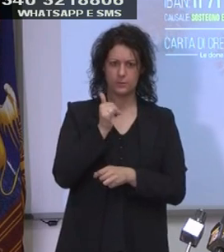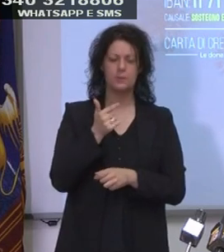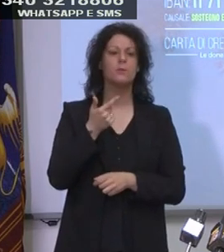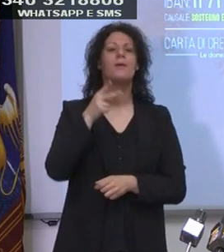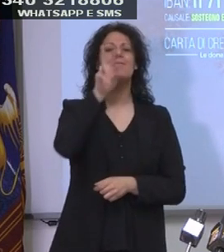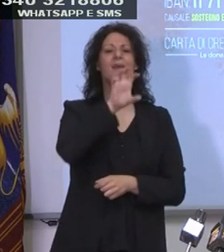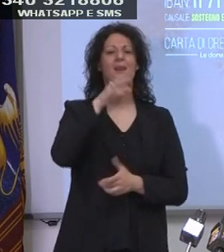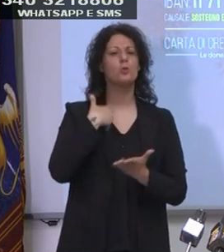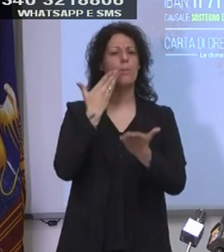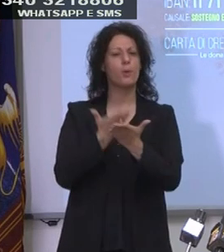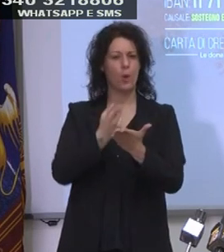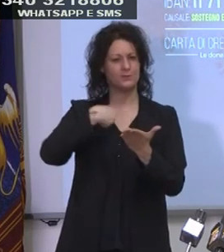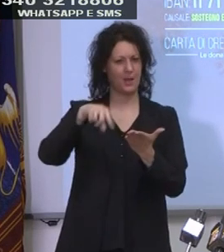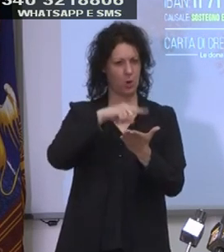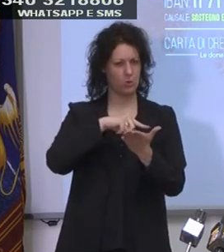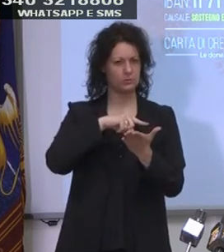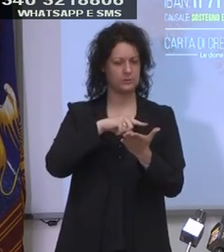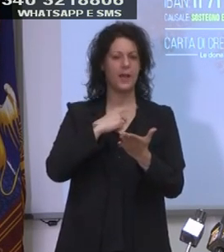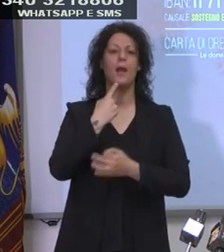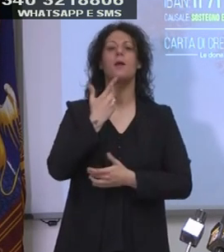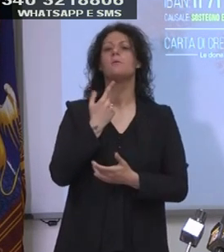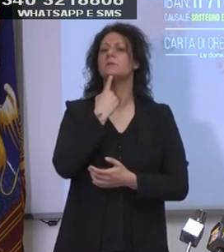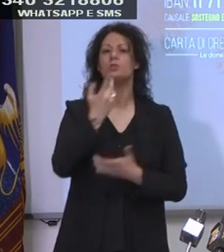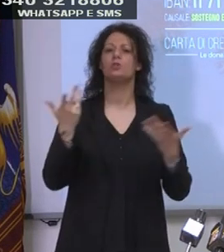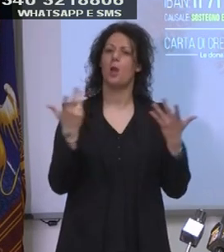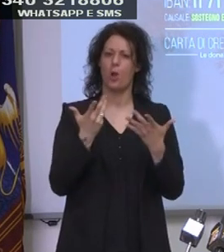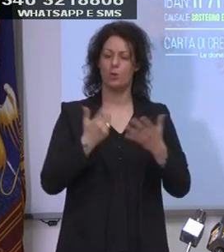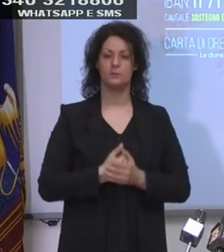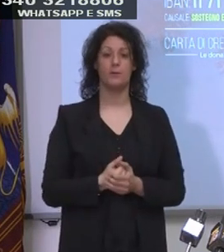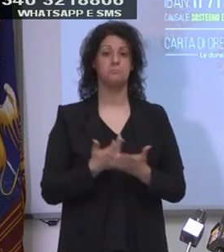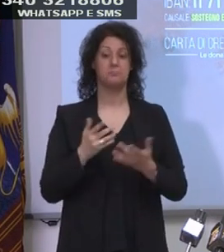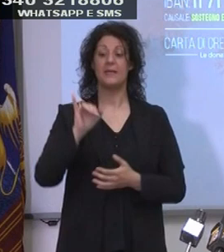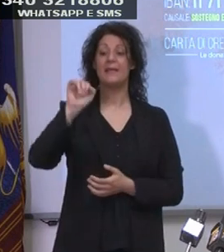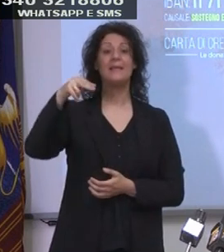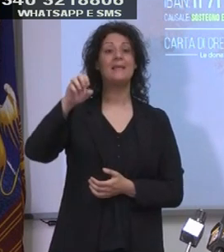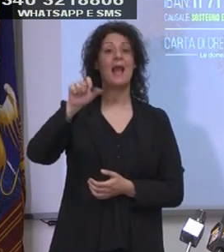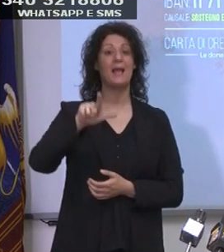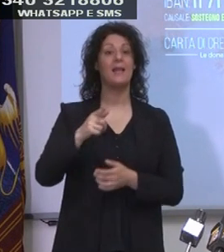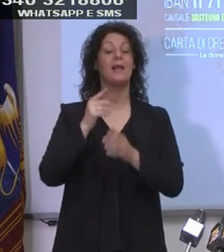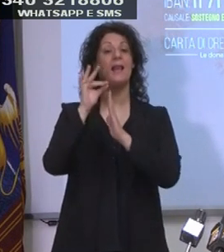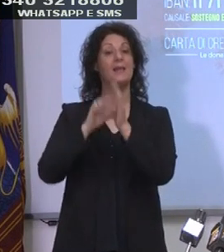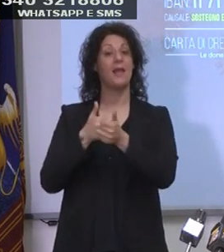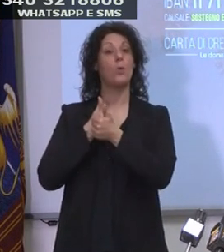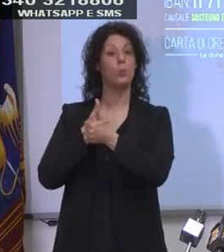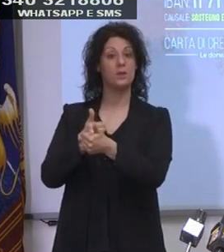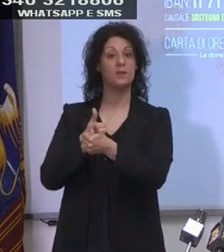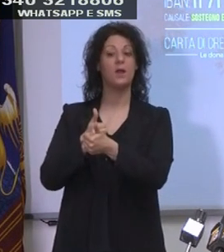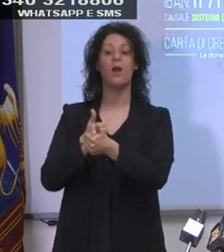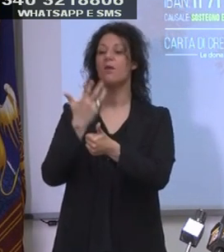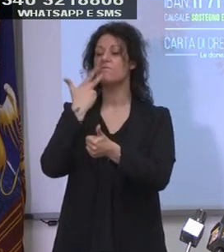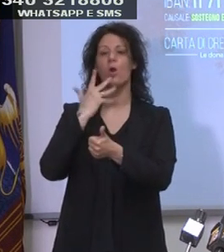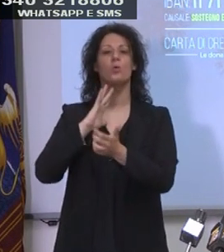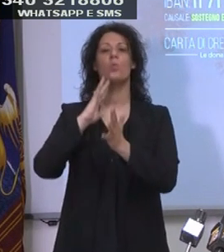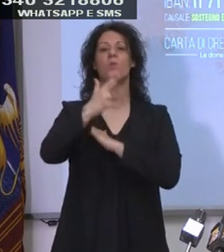fa il Veneto, ma altri colleghi la condividono, è quella di dire, bene, l'alternativa alle linee guida INAI, quale potrebbe essere? Le linee guida del